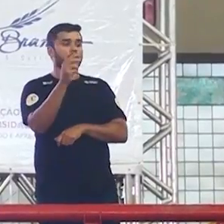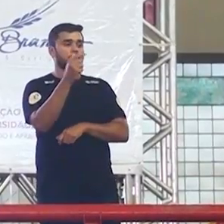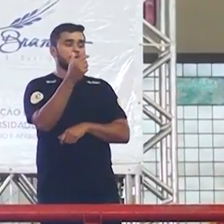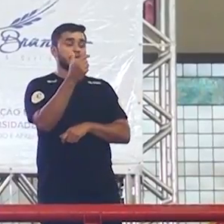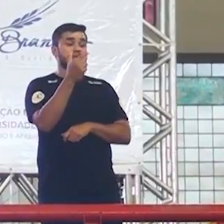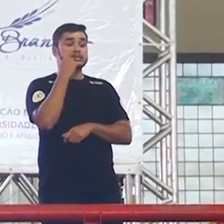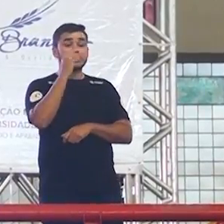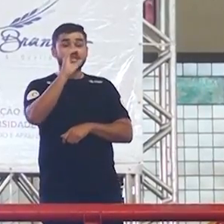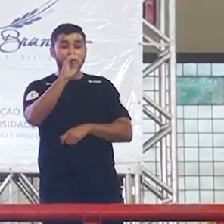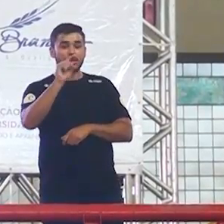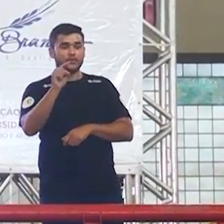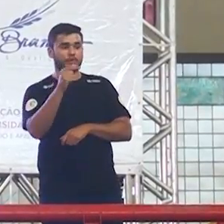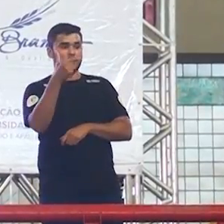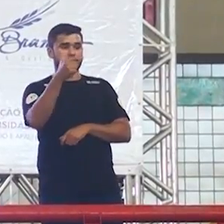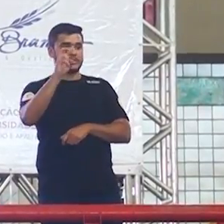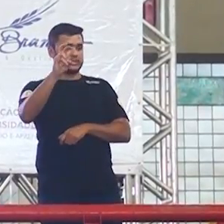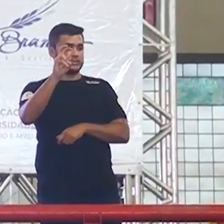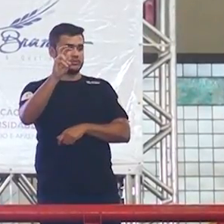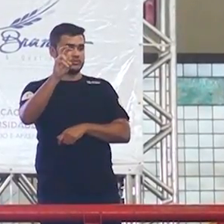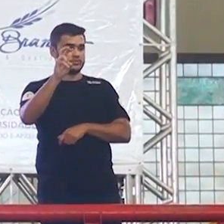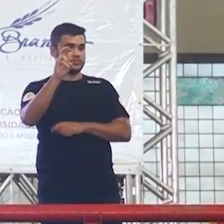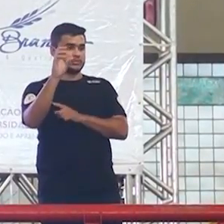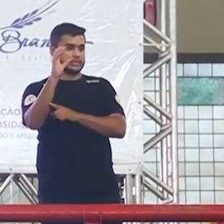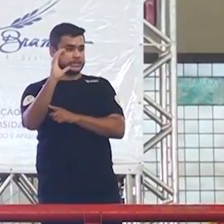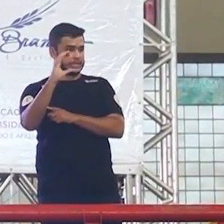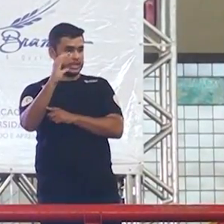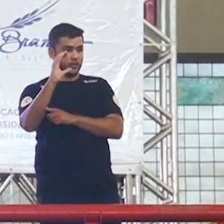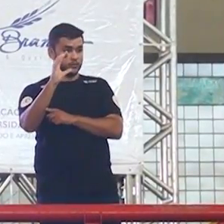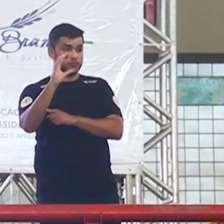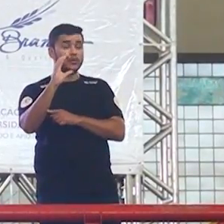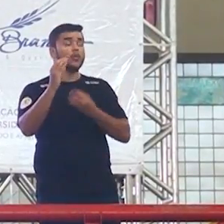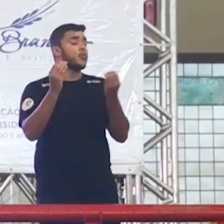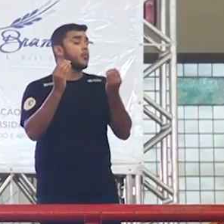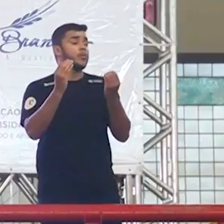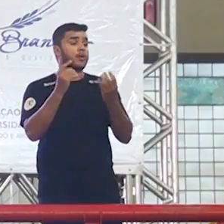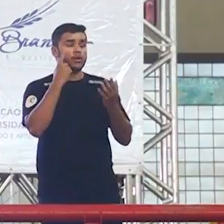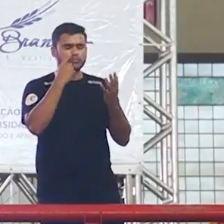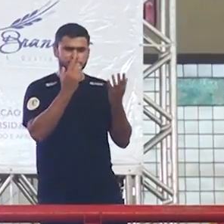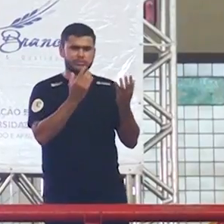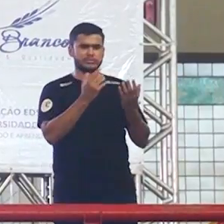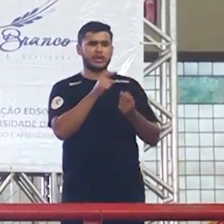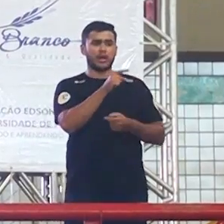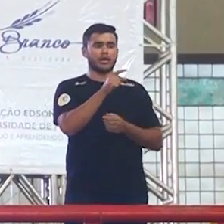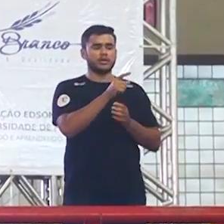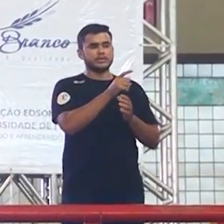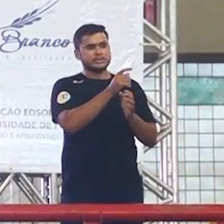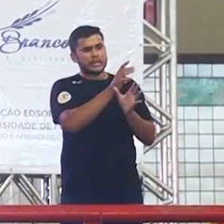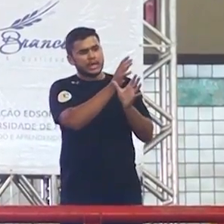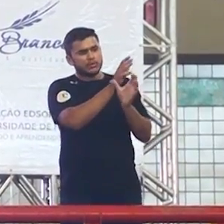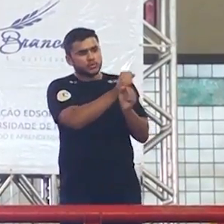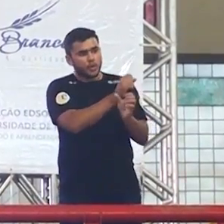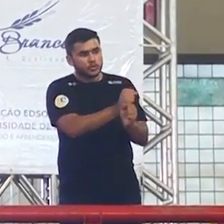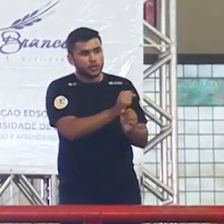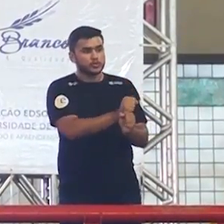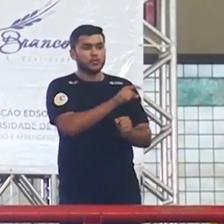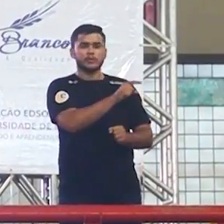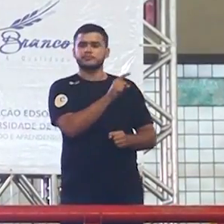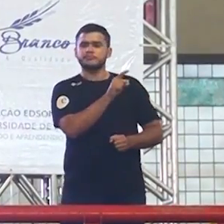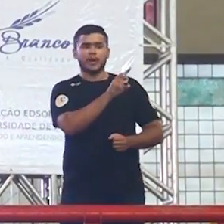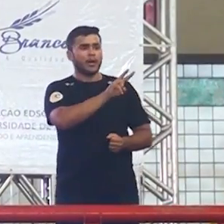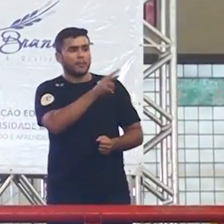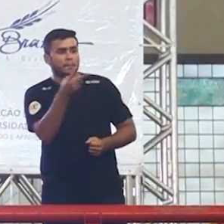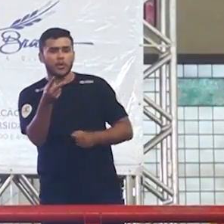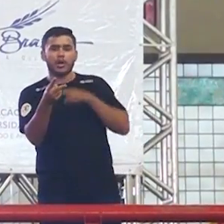0,25 centavos. Com base nessas informações, assinale a alternativa que fornece o